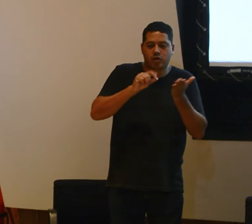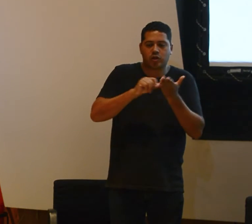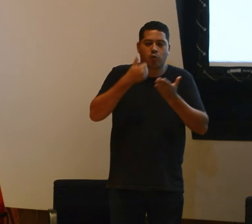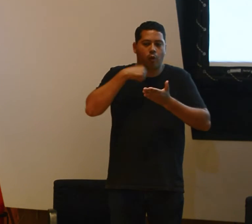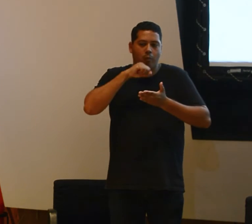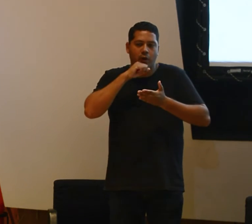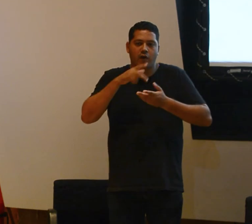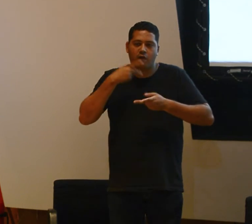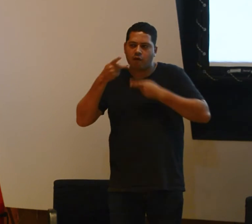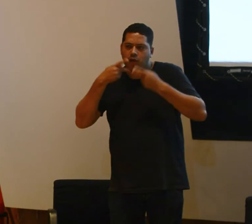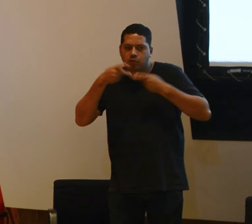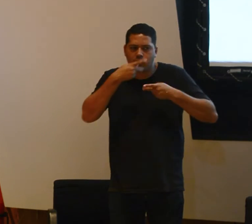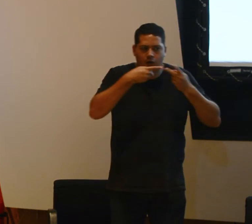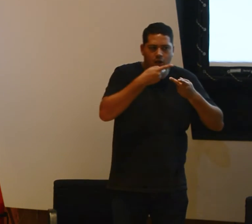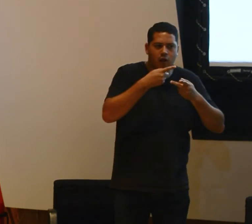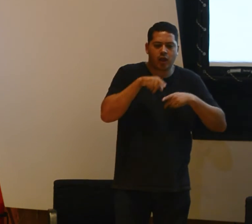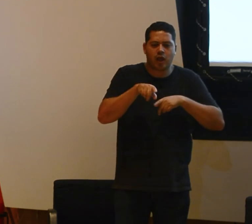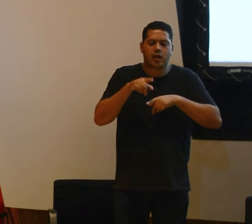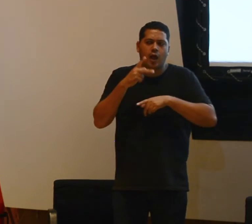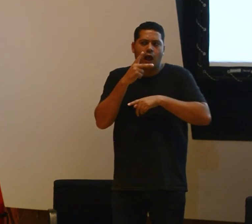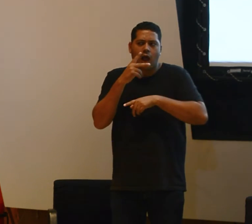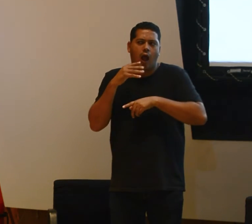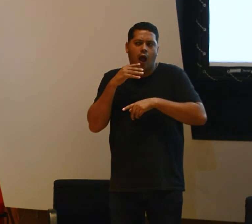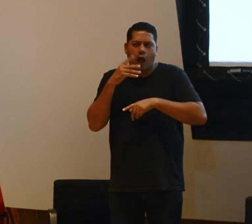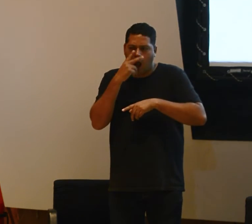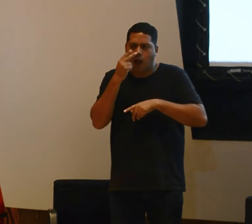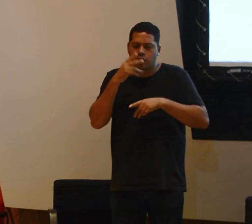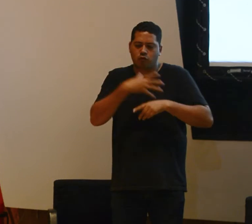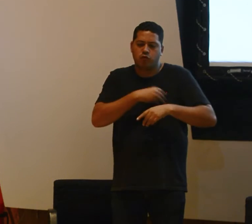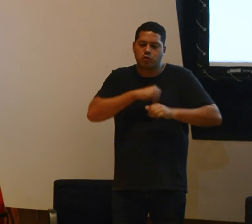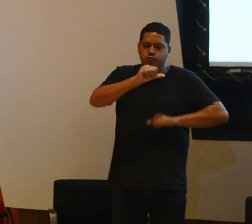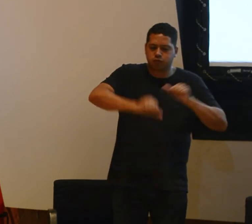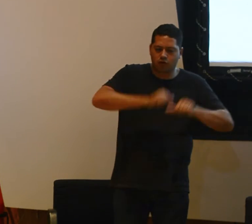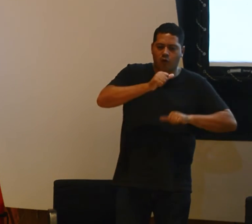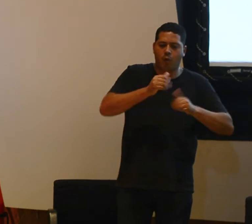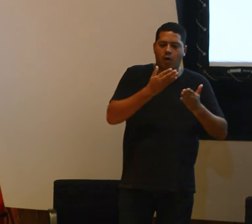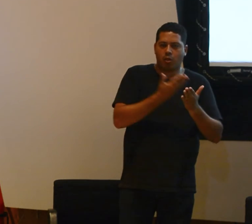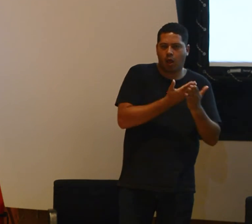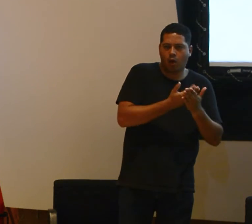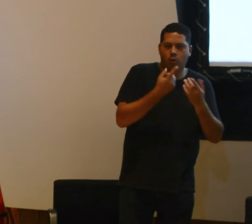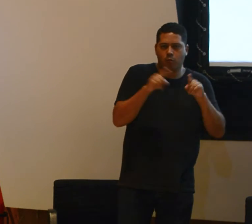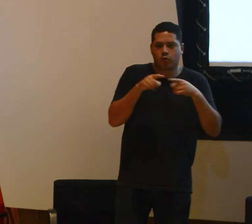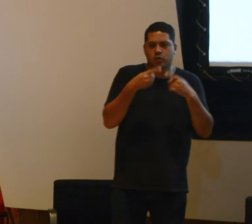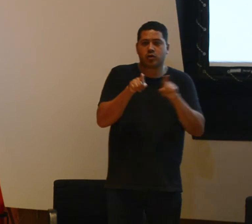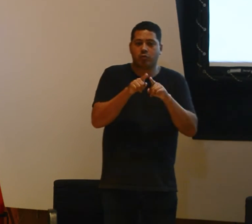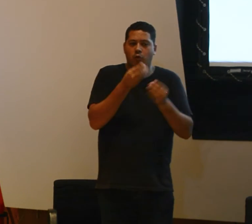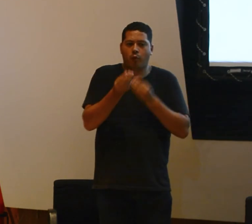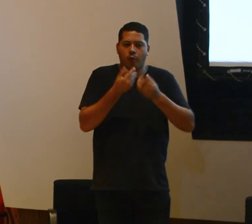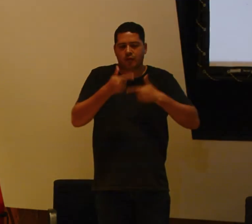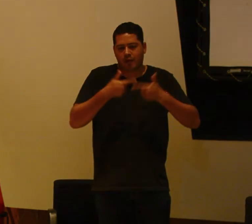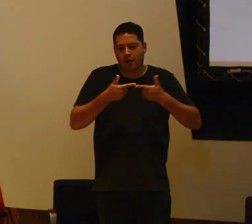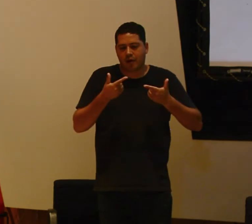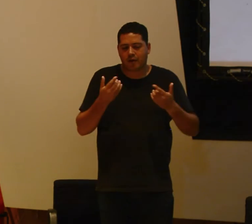os filhos se transformam na aula de música, mas são por esses fatores emocionais e de como é trabalhado de forma lúdica, não tem cara